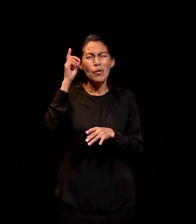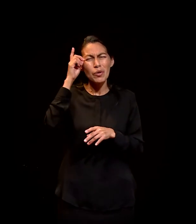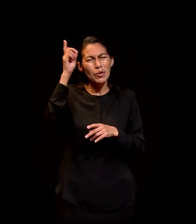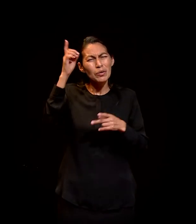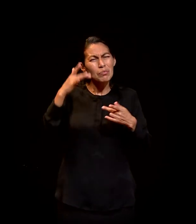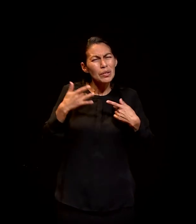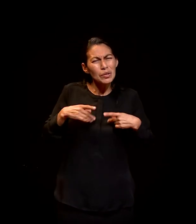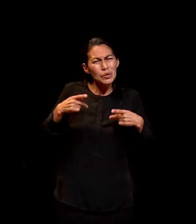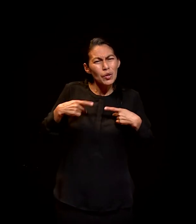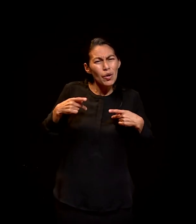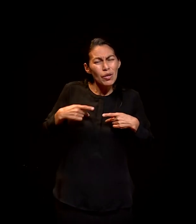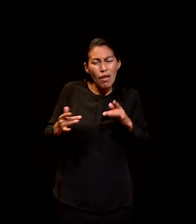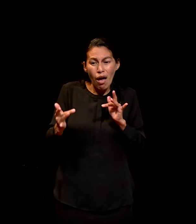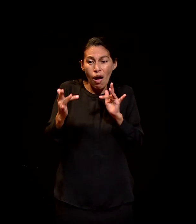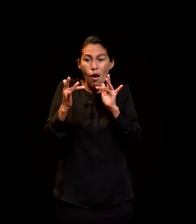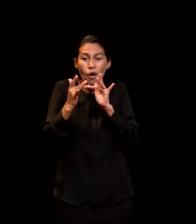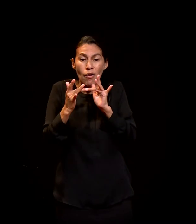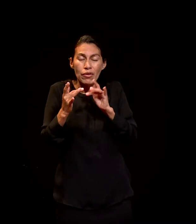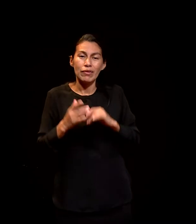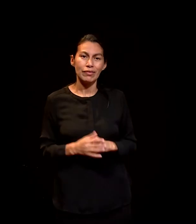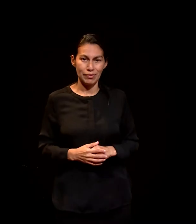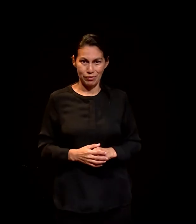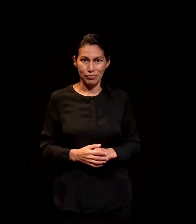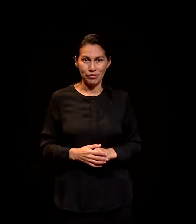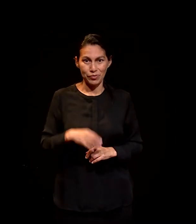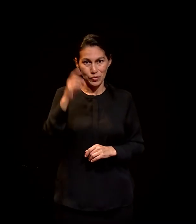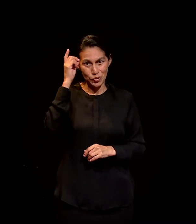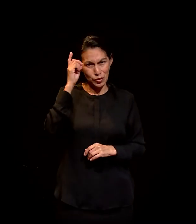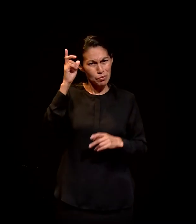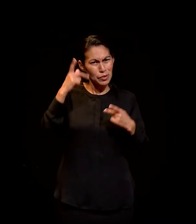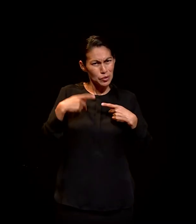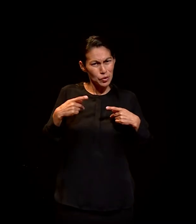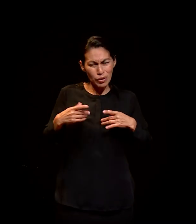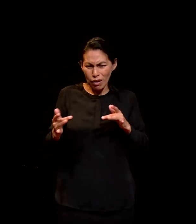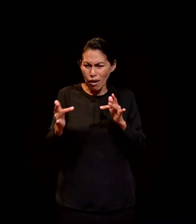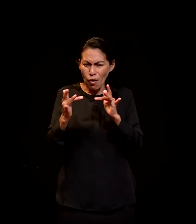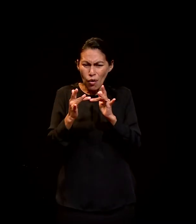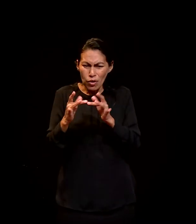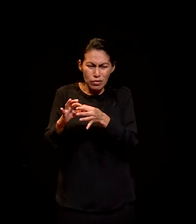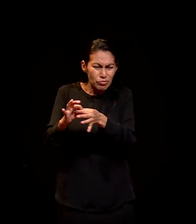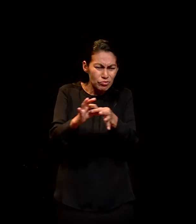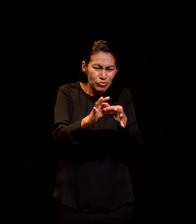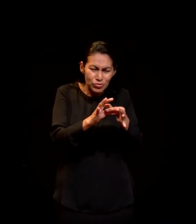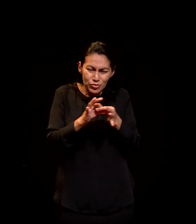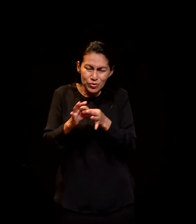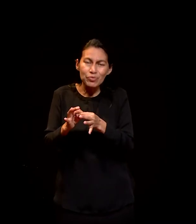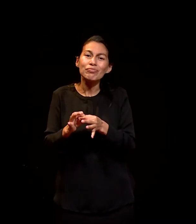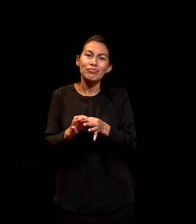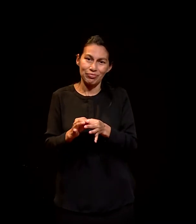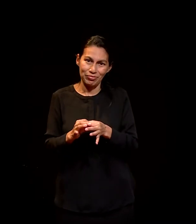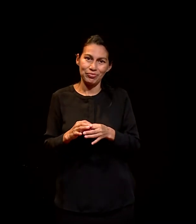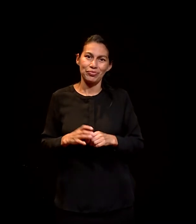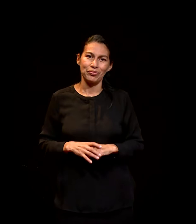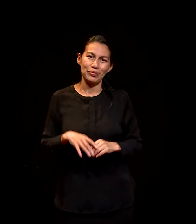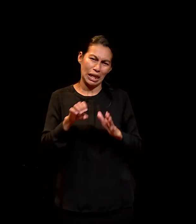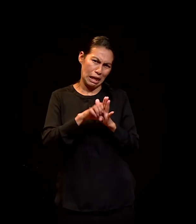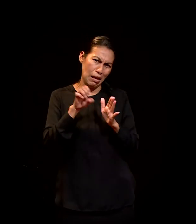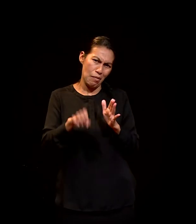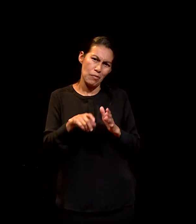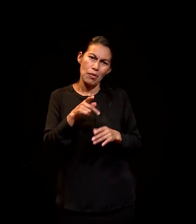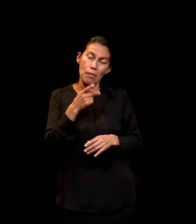de las personas cuando ahora nos conectan las personas entre ellas por ejemplo cuando